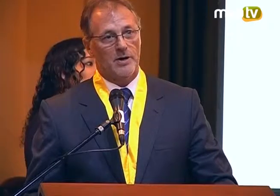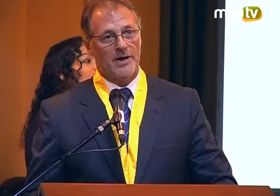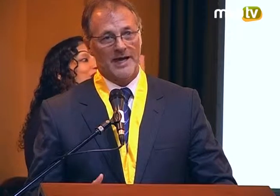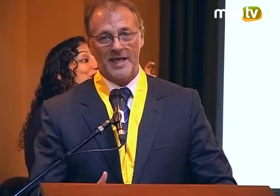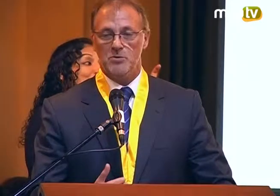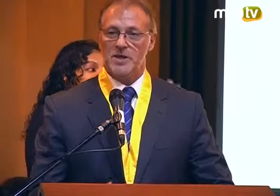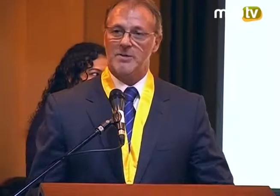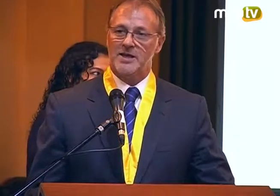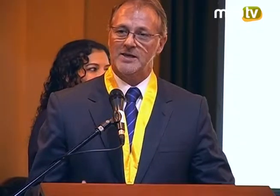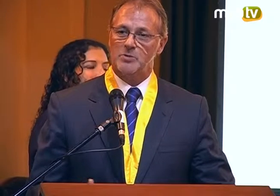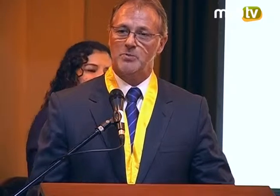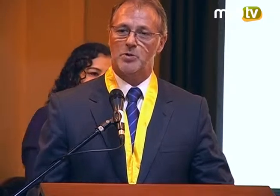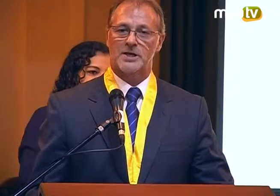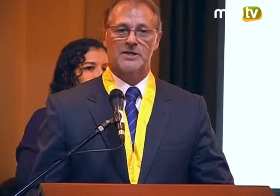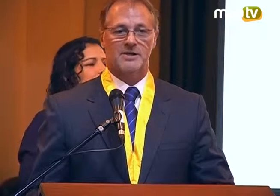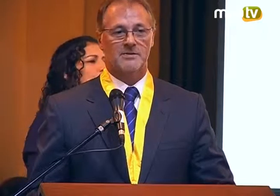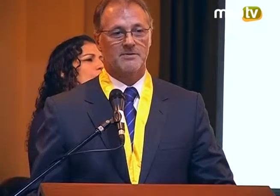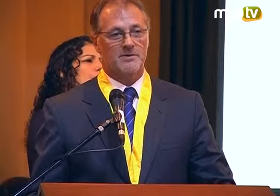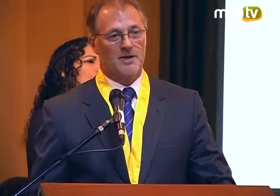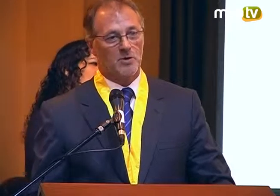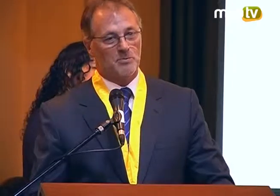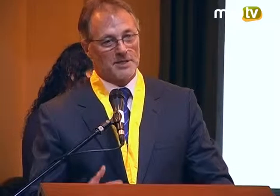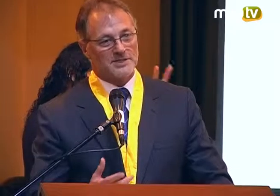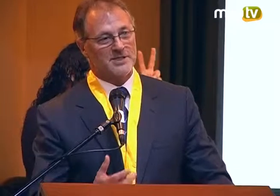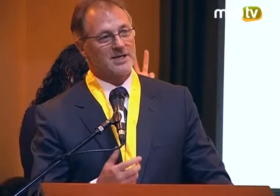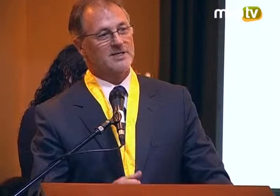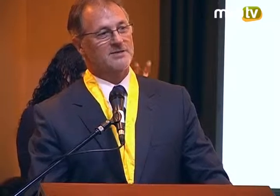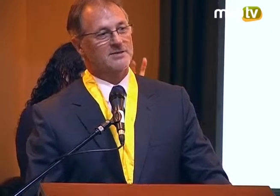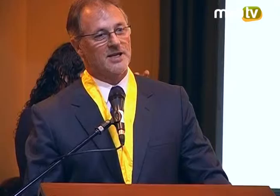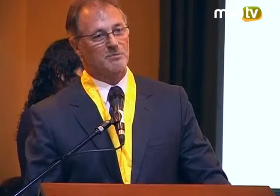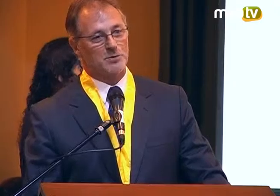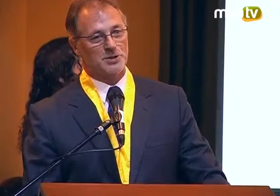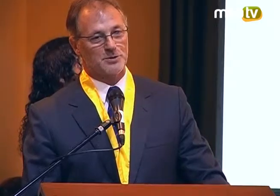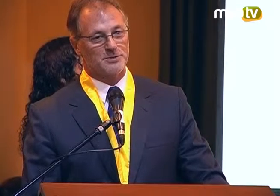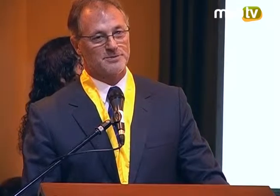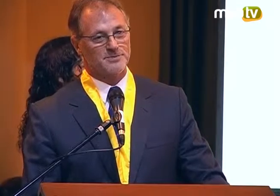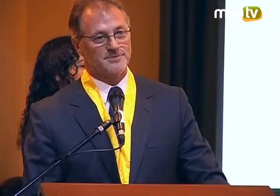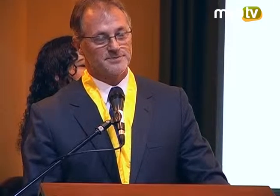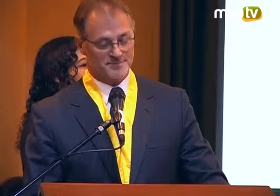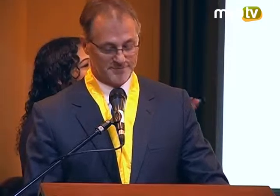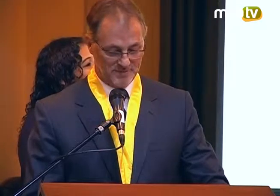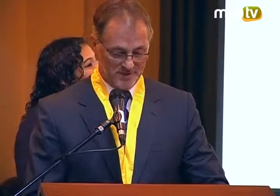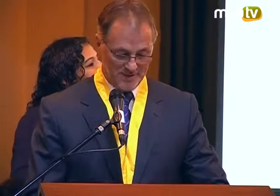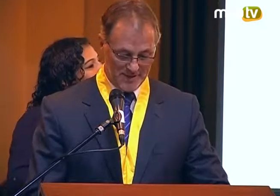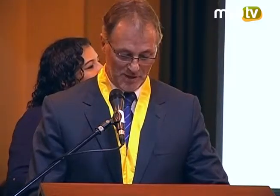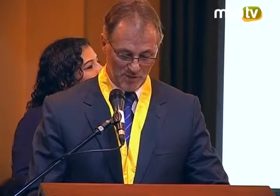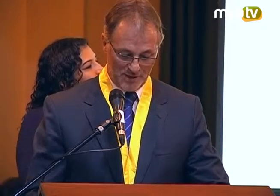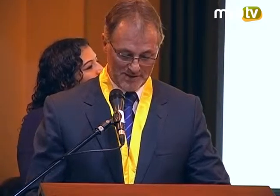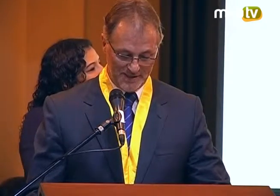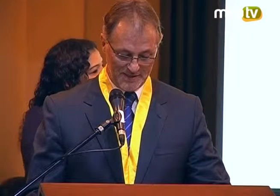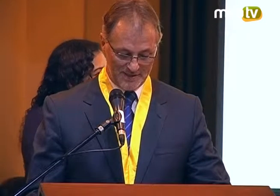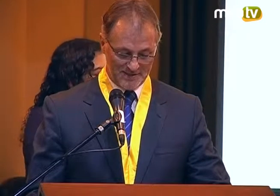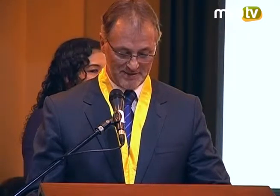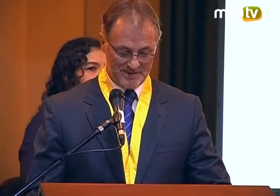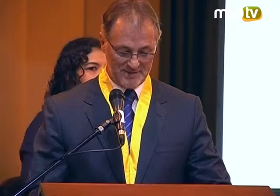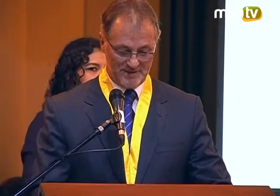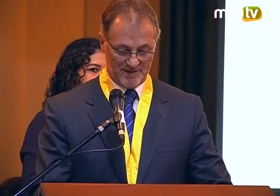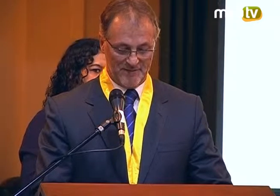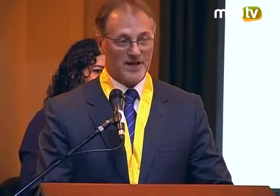Pero aquí hay un tema que es muy importante: la complicidad de ambos hijos. Y esta